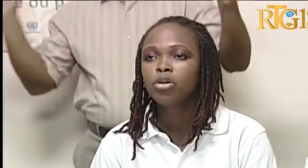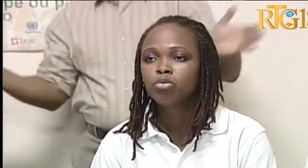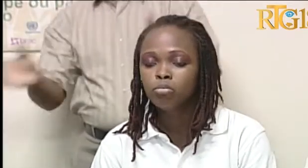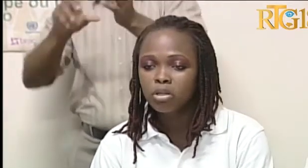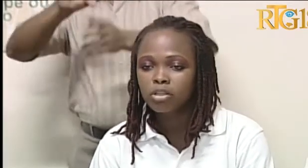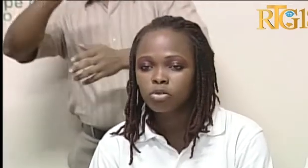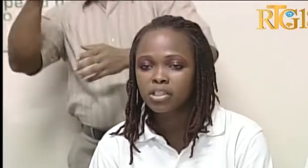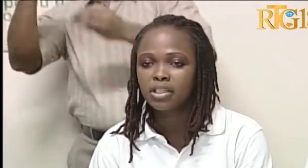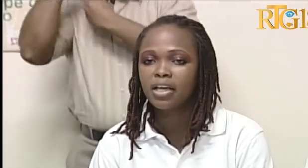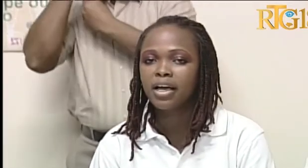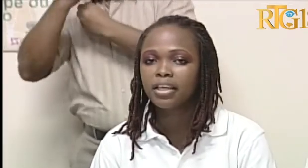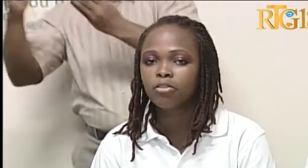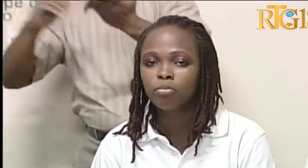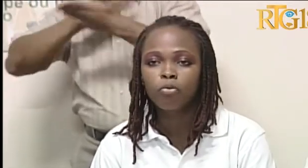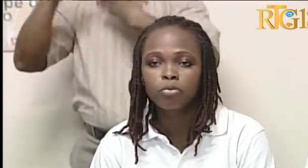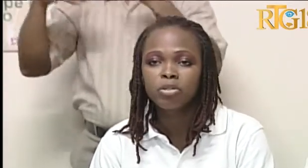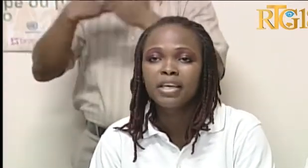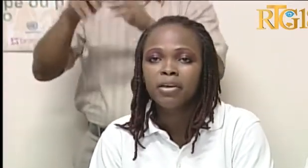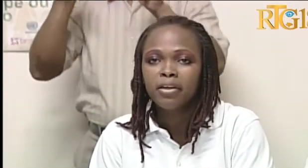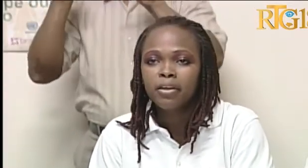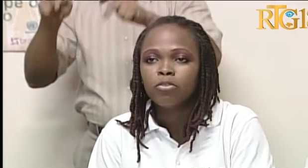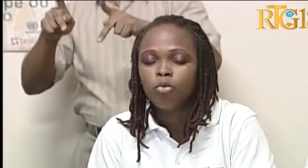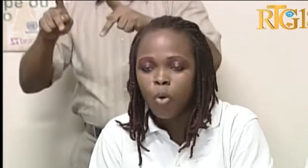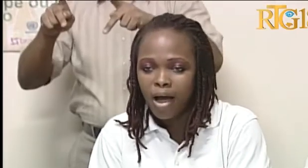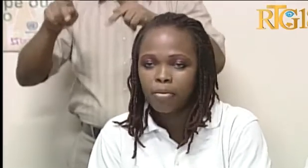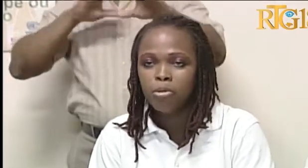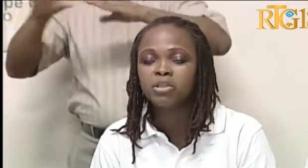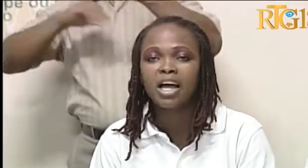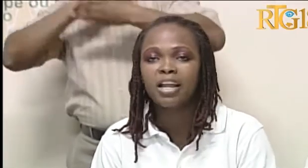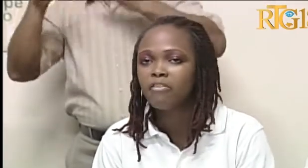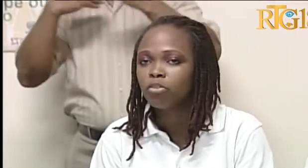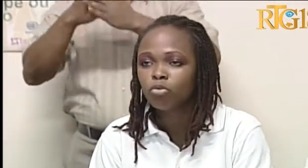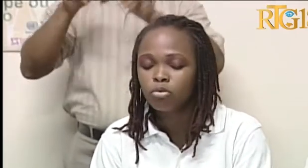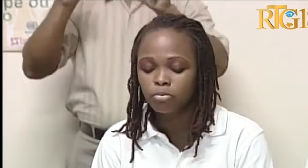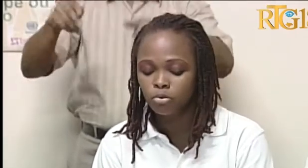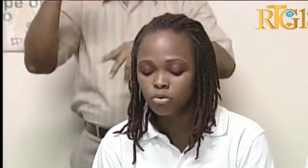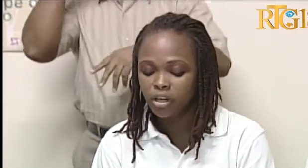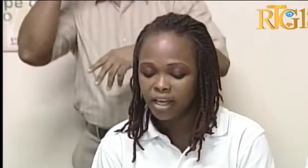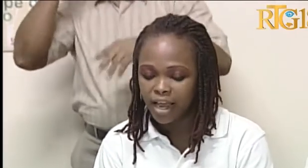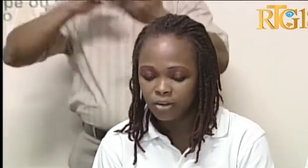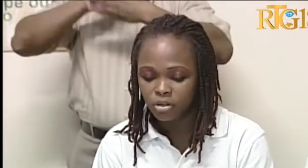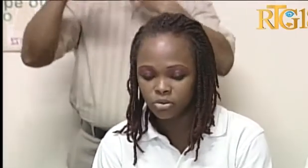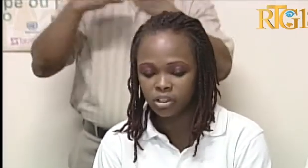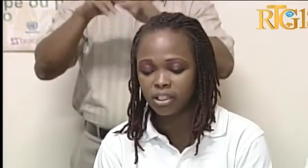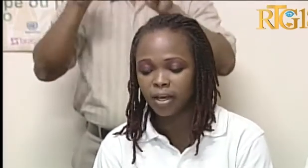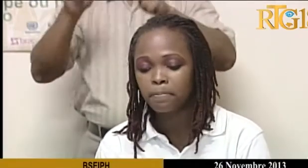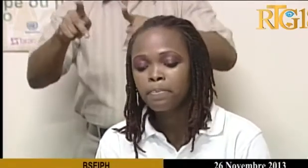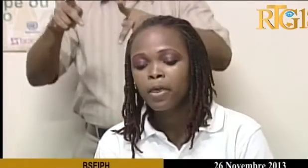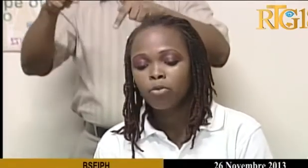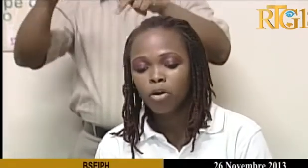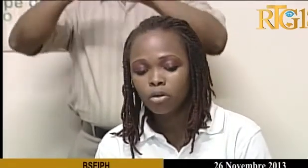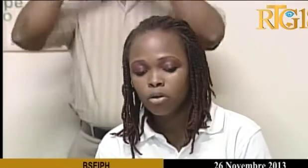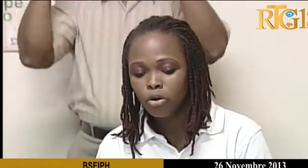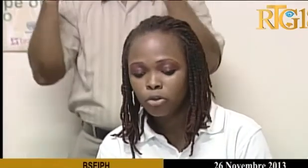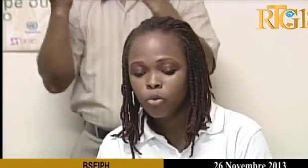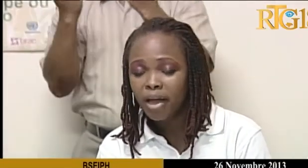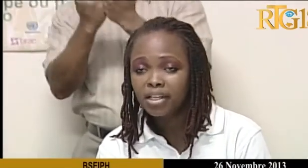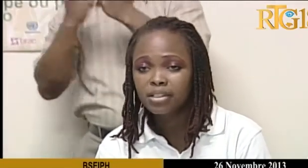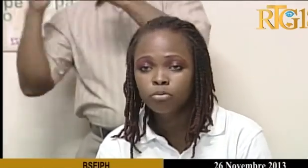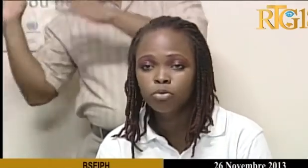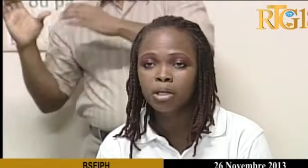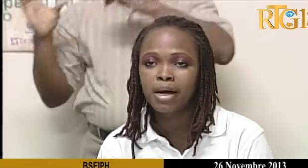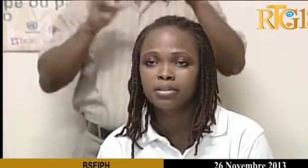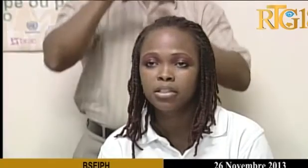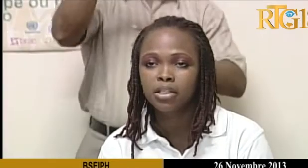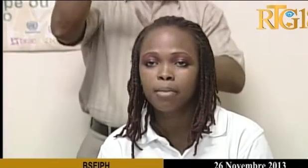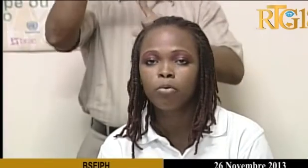que tout le monde dans la société a un droit, même avec nous tous, pour nous égaler dans la société. Donc, le 3